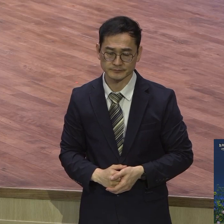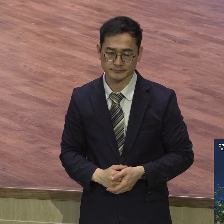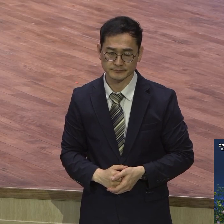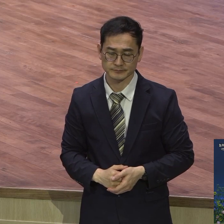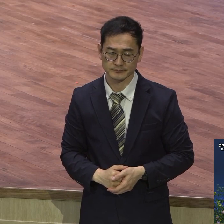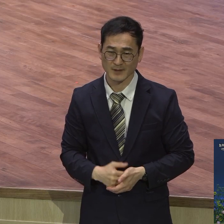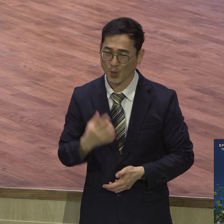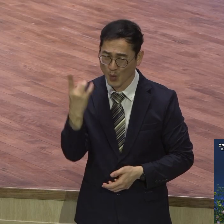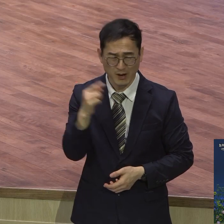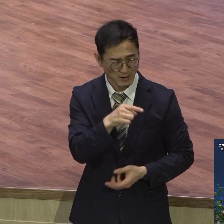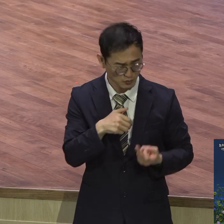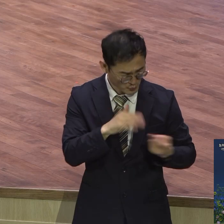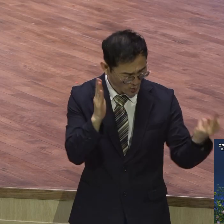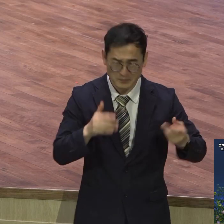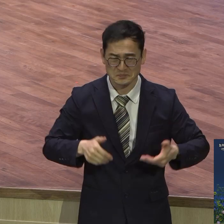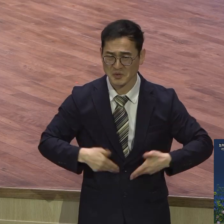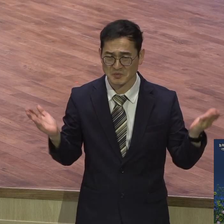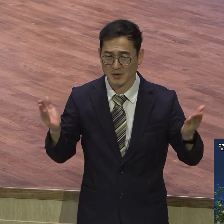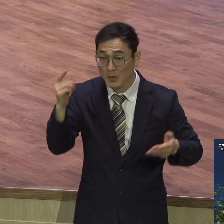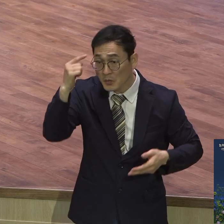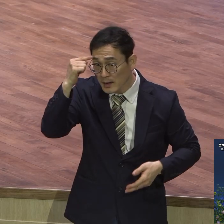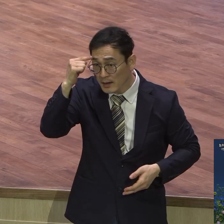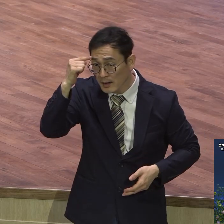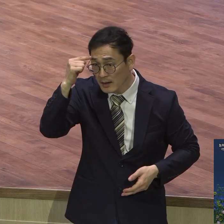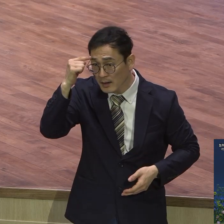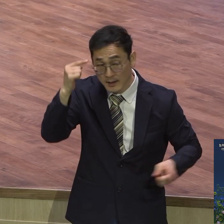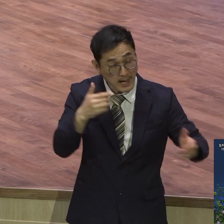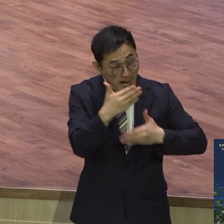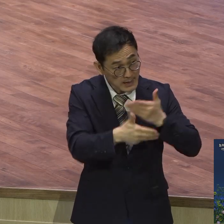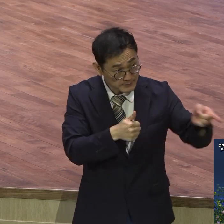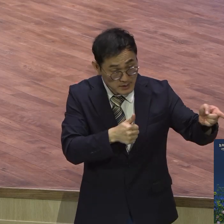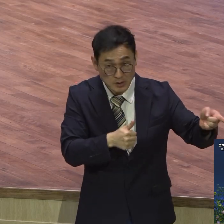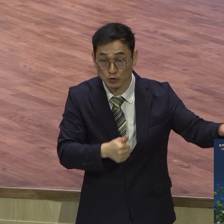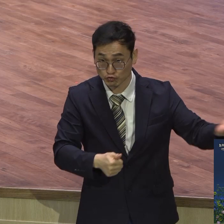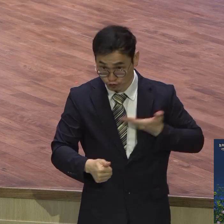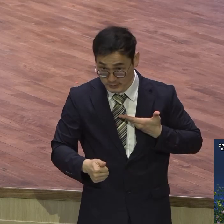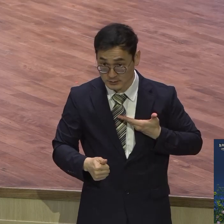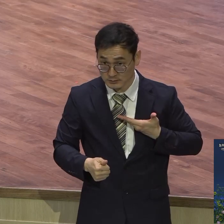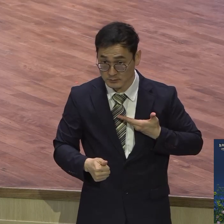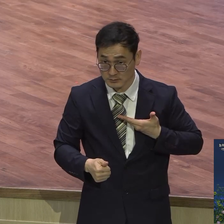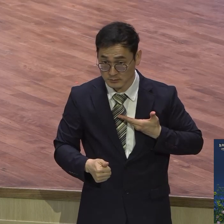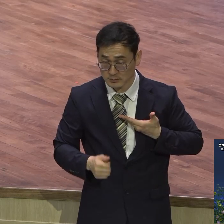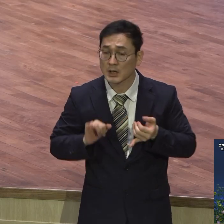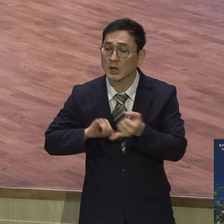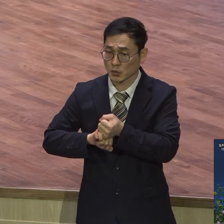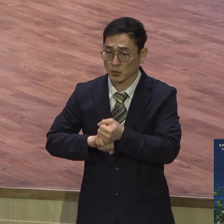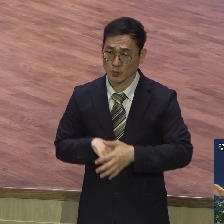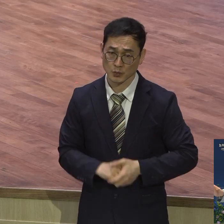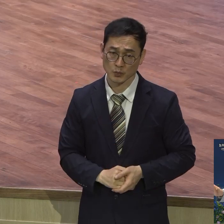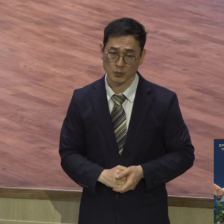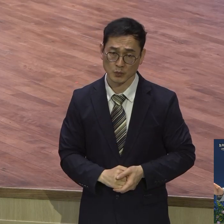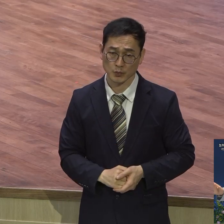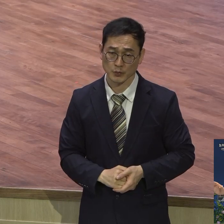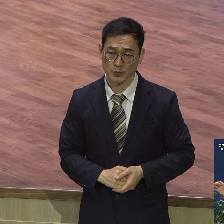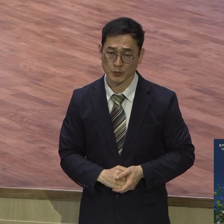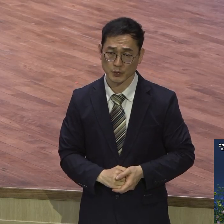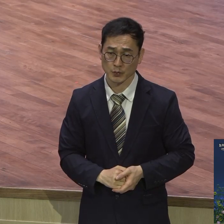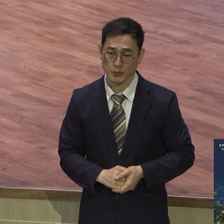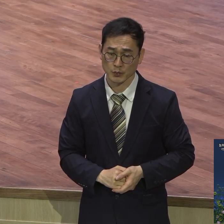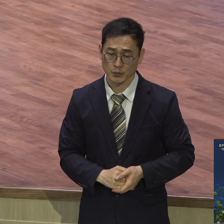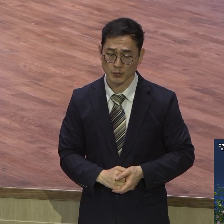필요가 없어요. 왜냐? 이것은 하나님께서 원하는 게 아니었어요. 하나님이 주신다고 약속한